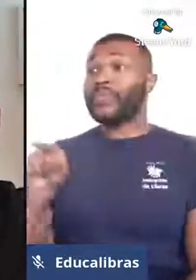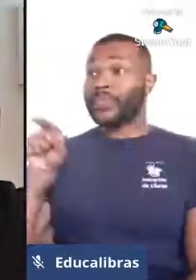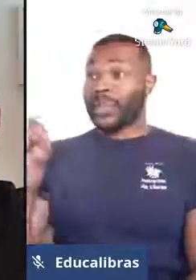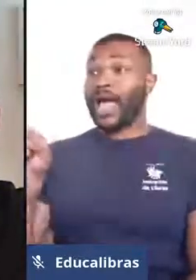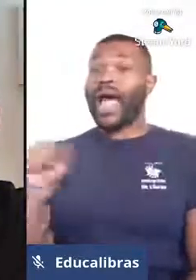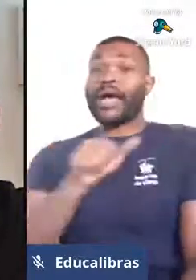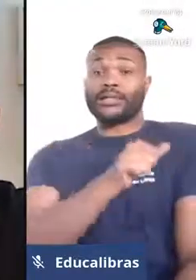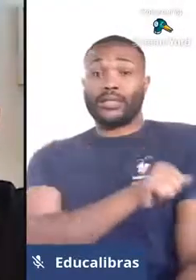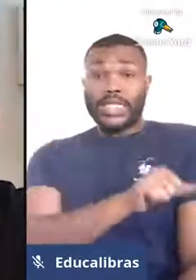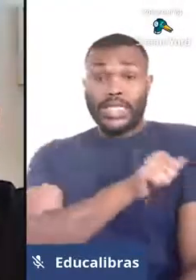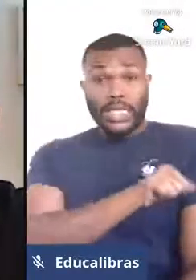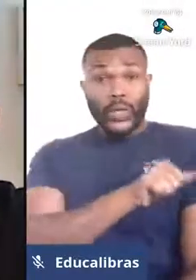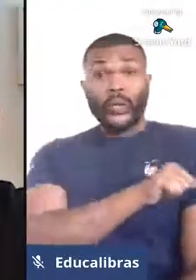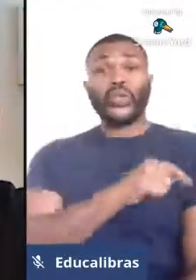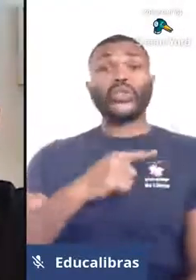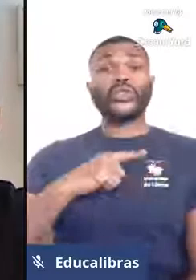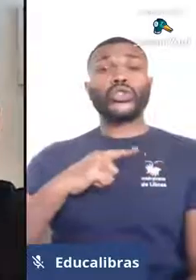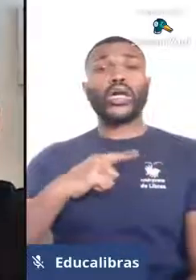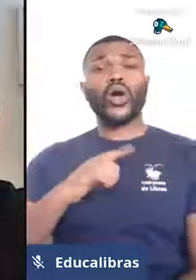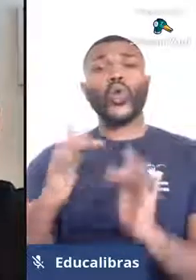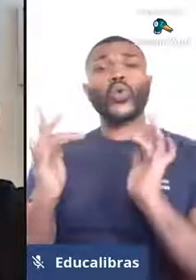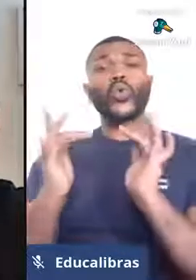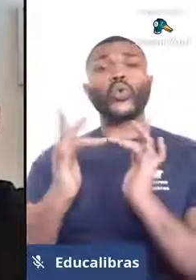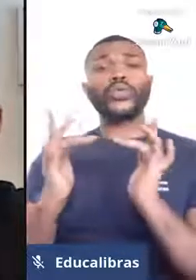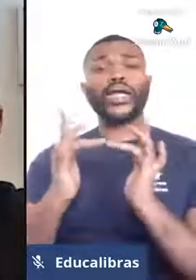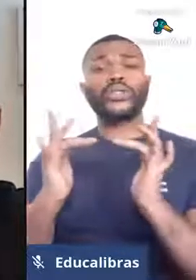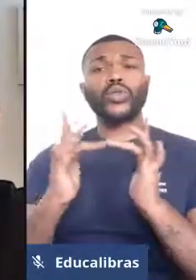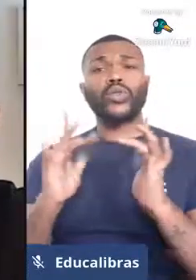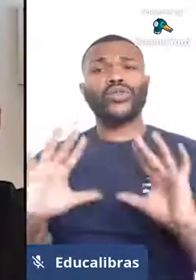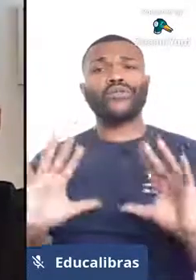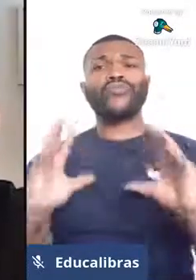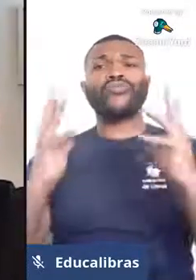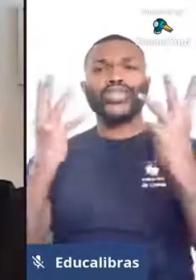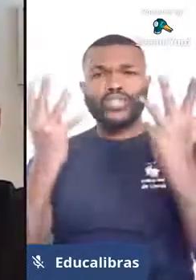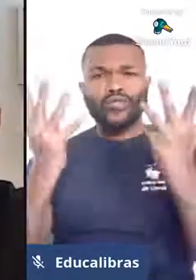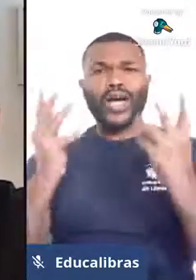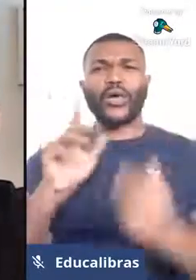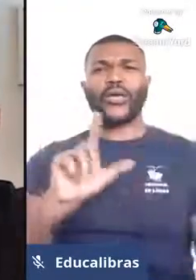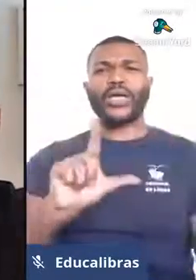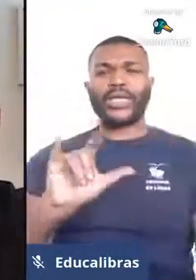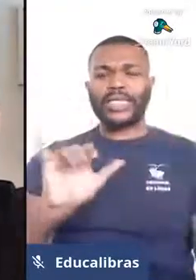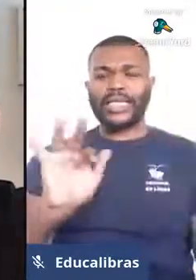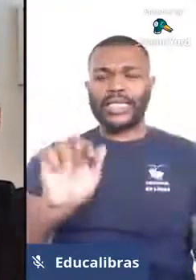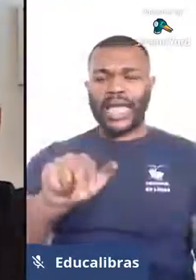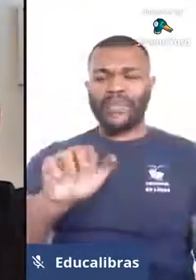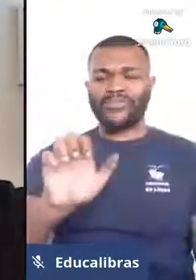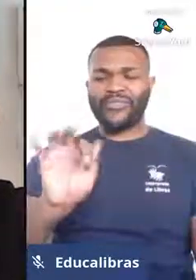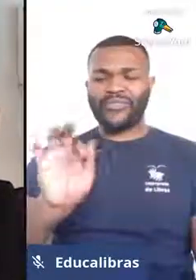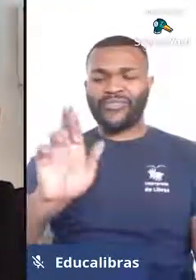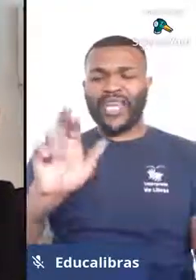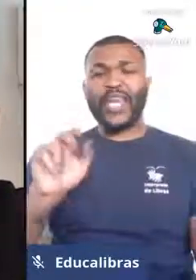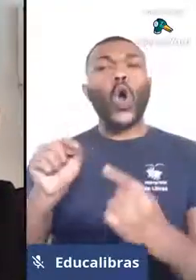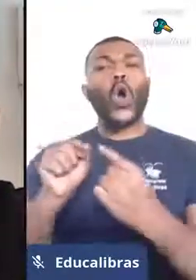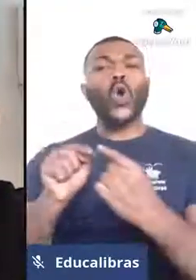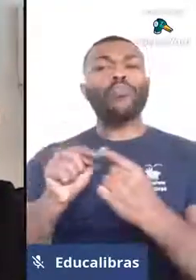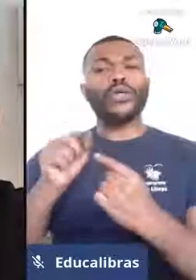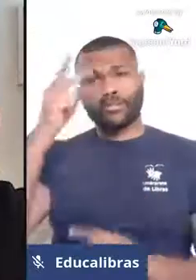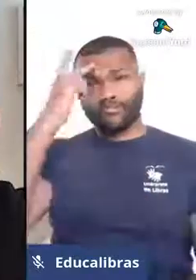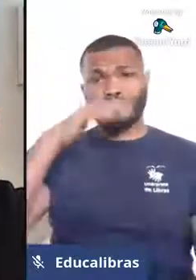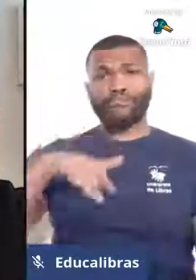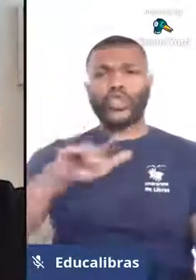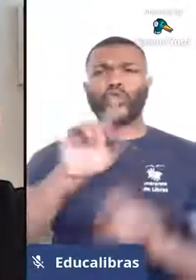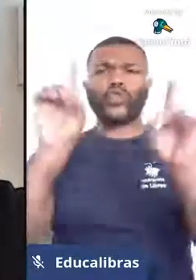Tinha aquela relação com o Festival Unlimited, né, de pessoas com deficiência, né? Teve uma atuação